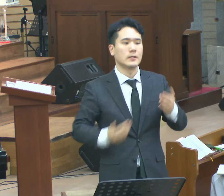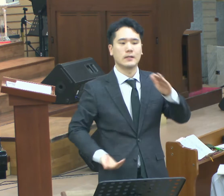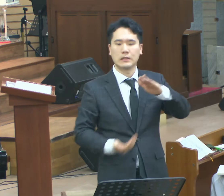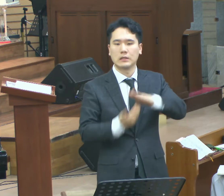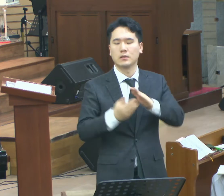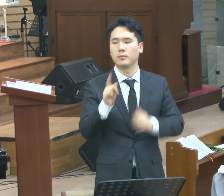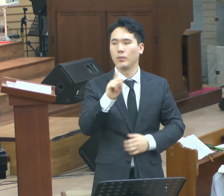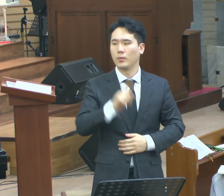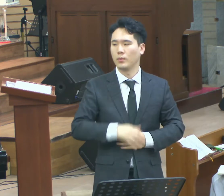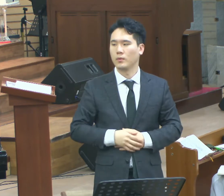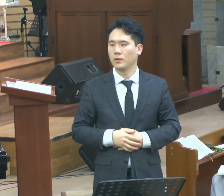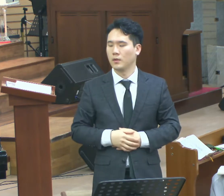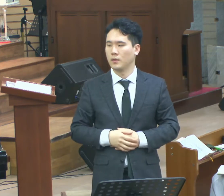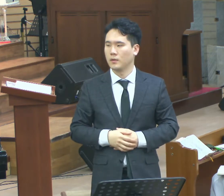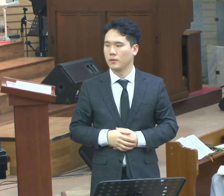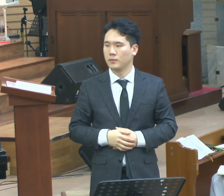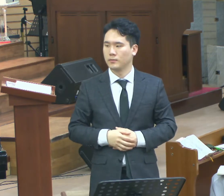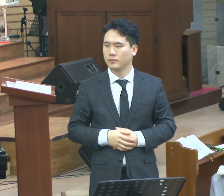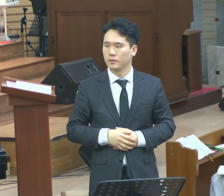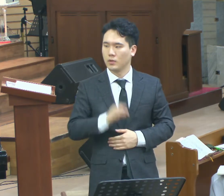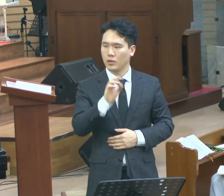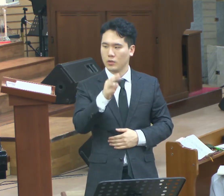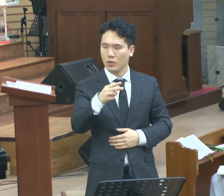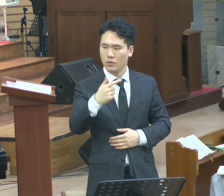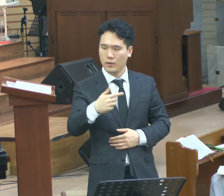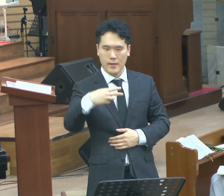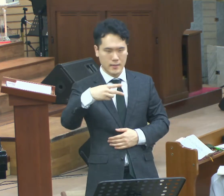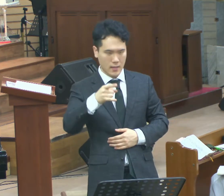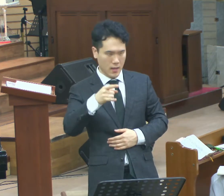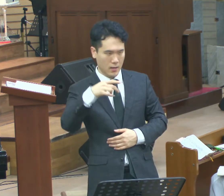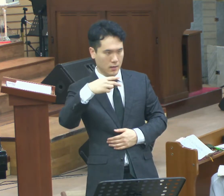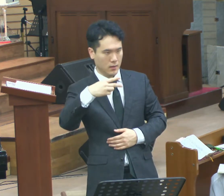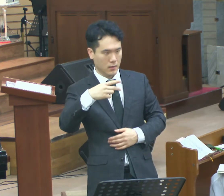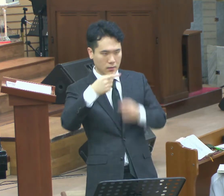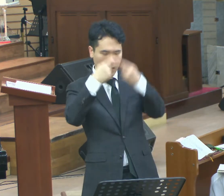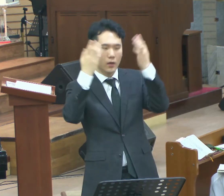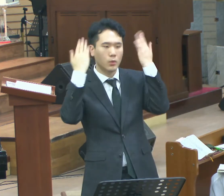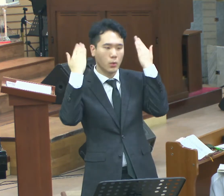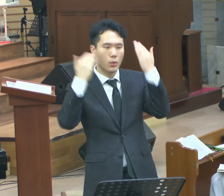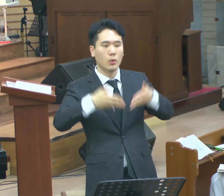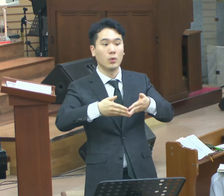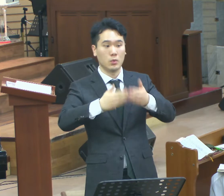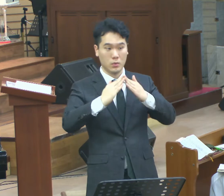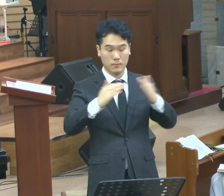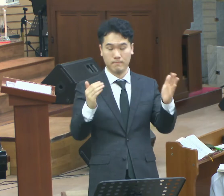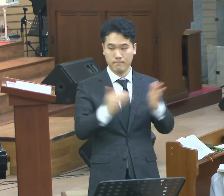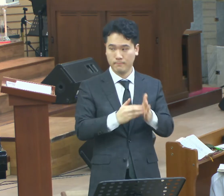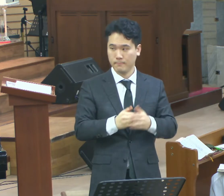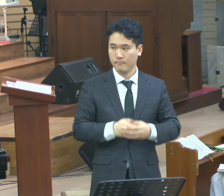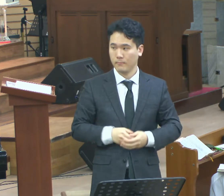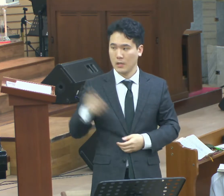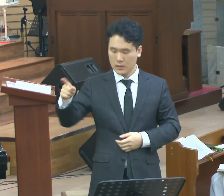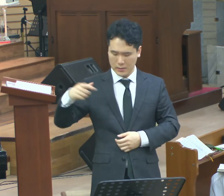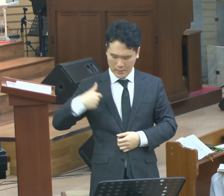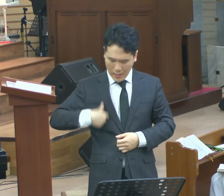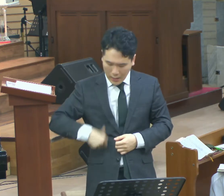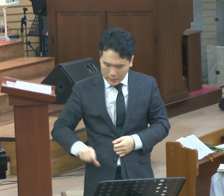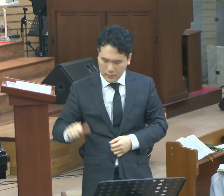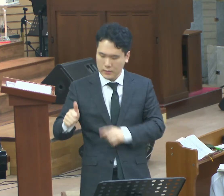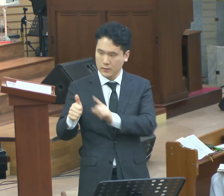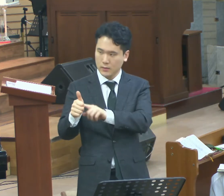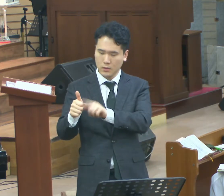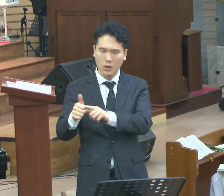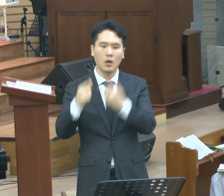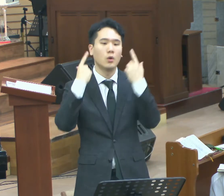일을 하셨죠. 그리고 이분이 31년 만에 미국에서 소천을 하셨는데 그 아들이 이 땅에서